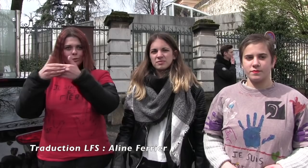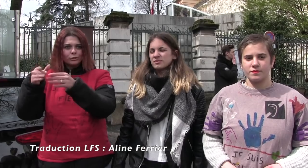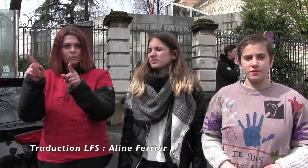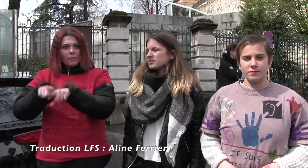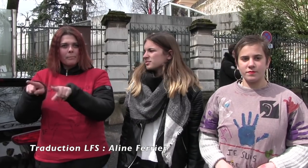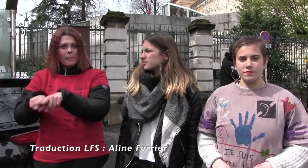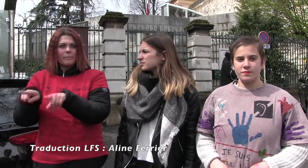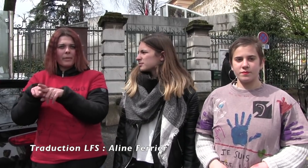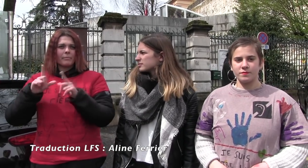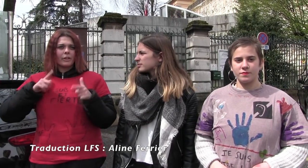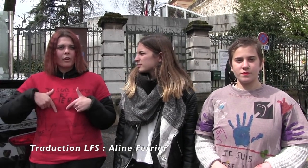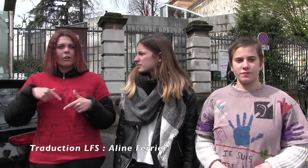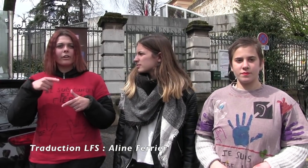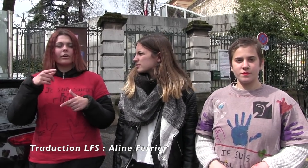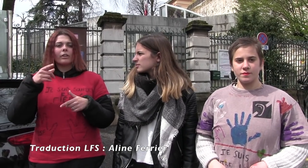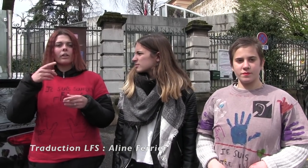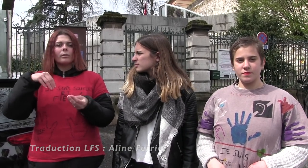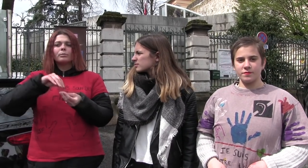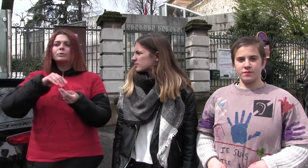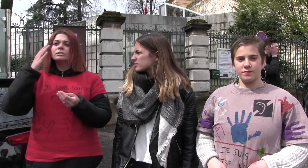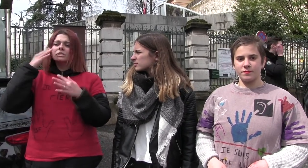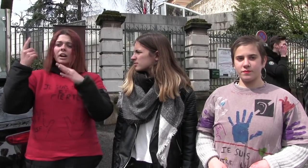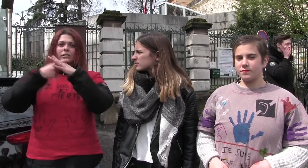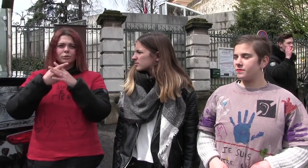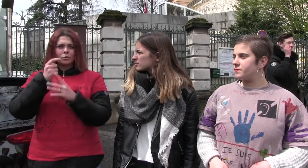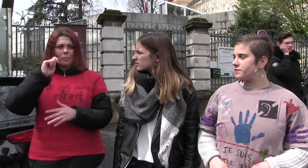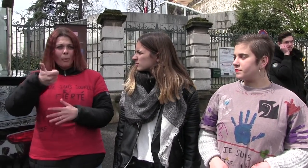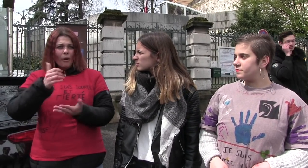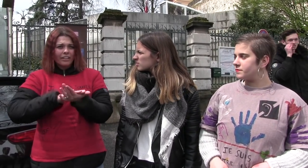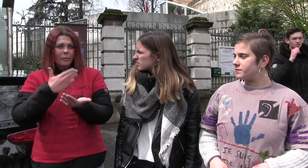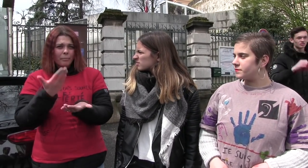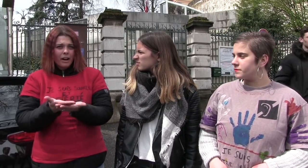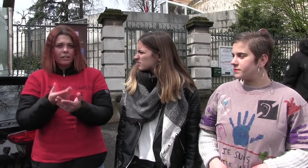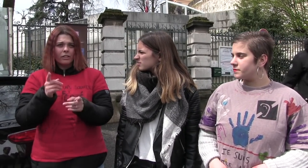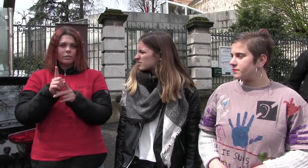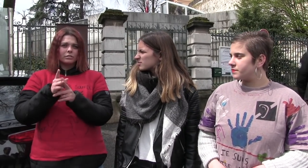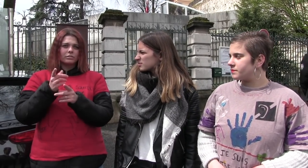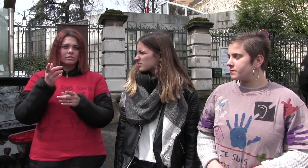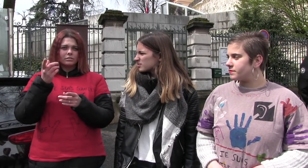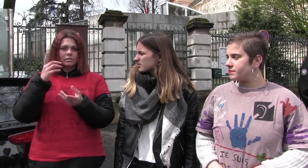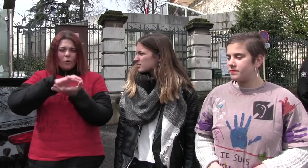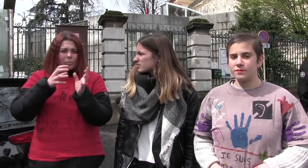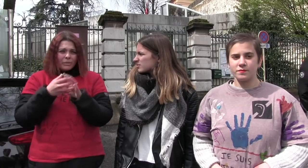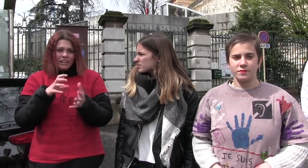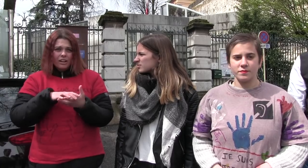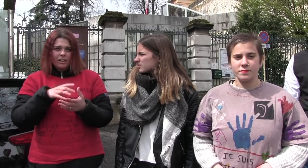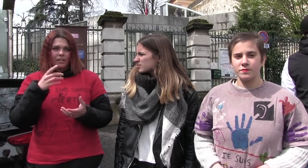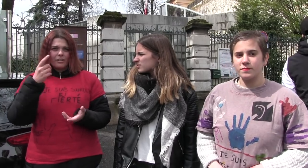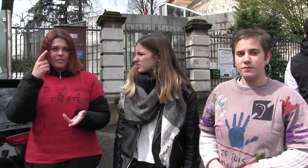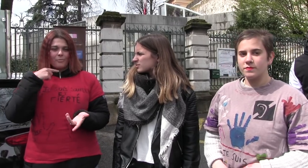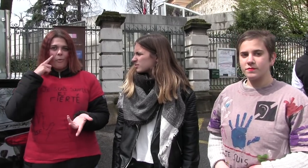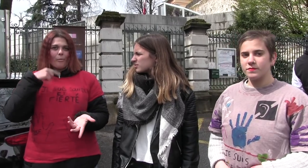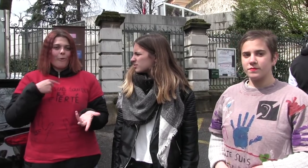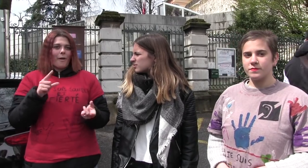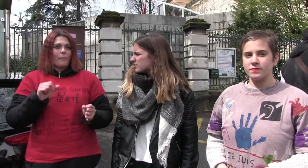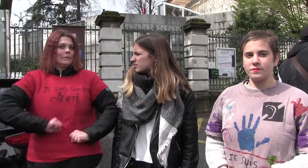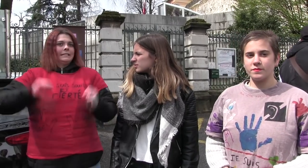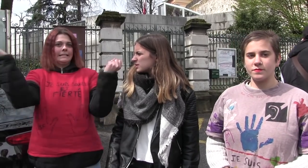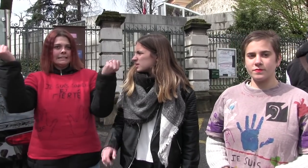qu'on nous inclut, ça va nous perturber. Il faut qu'on continue l'école. En plus, en inclusion, il y a peu d'interprètes, c'est compliqué. Pour moi,